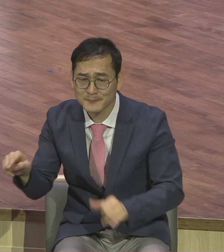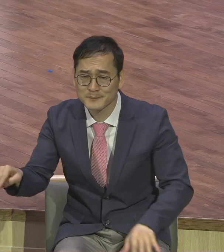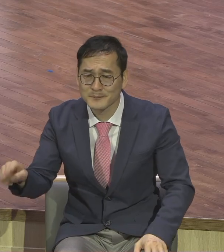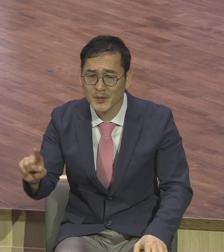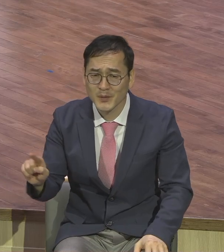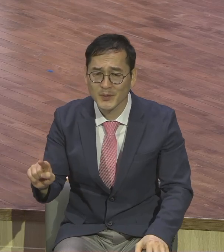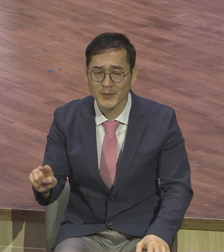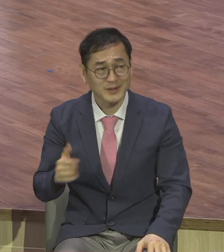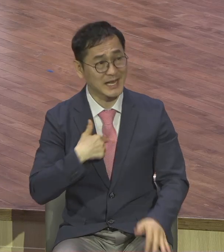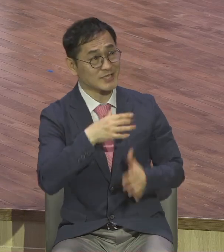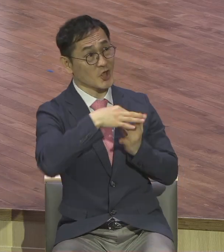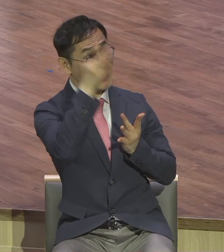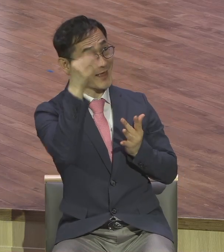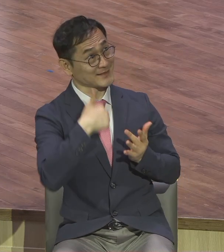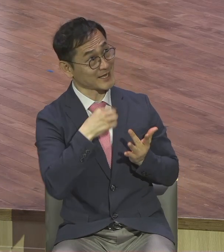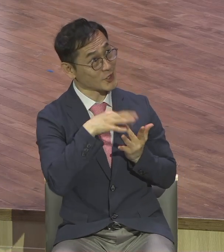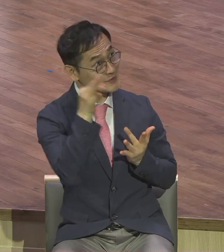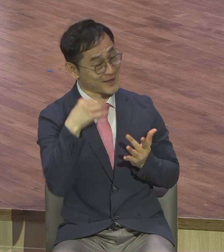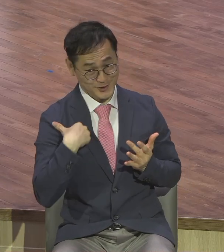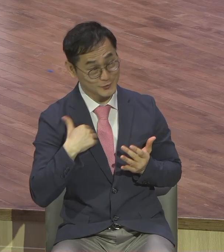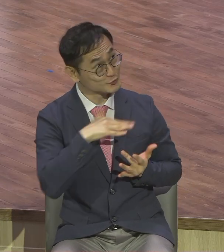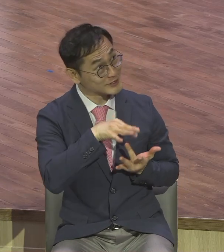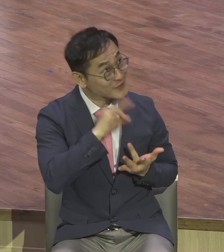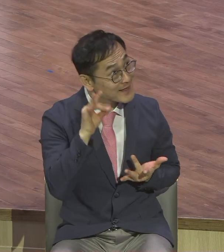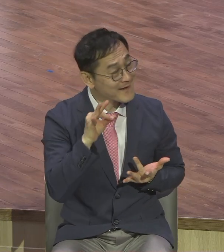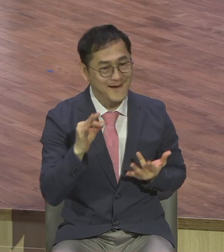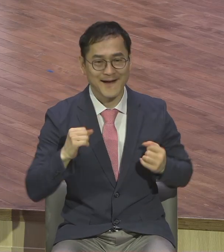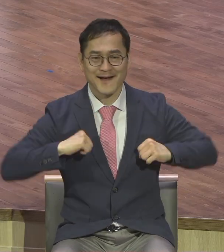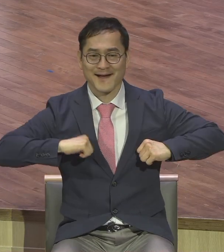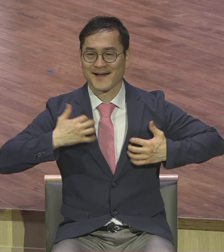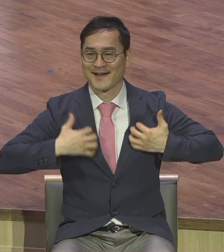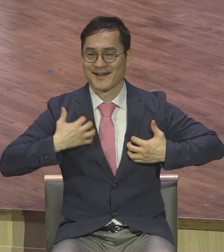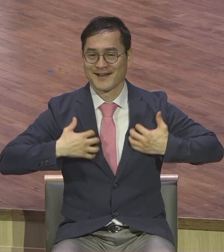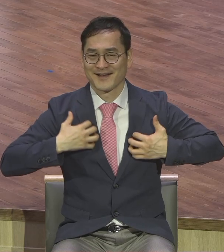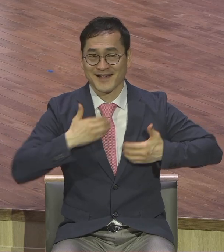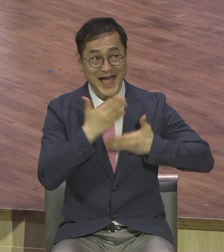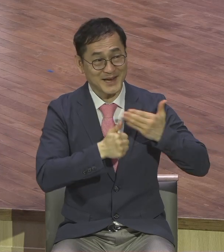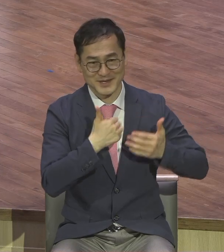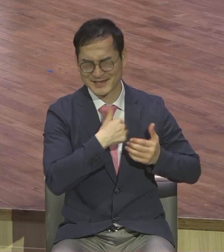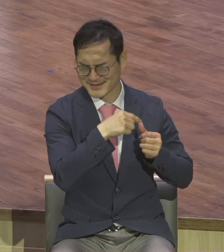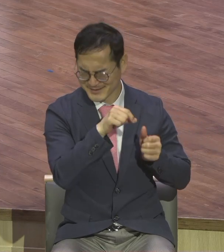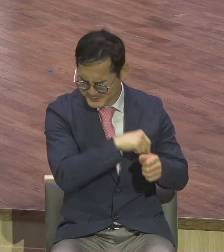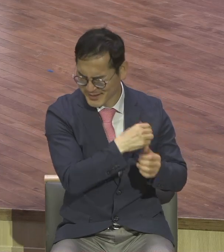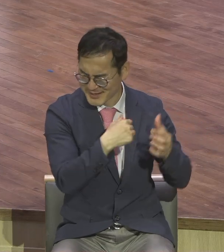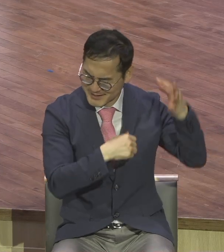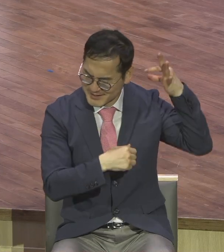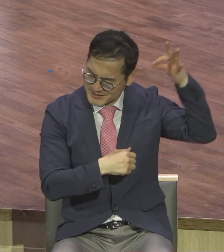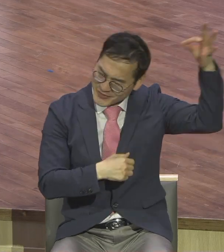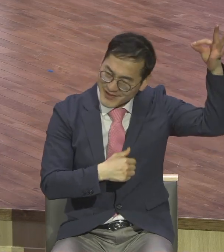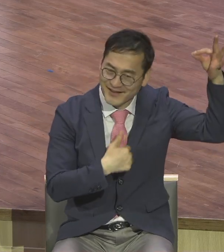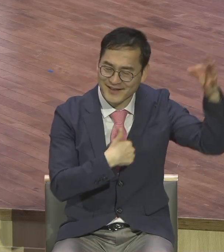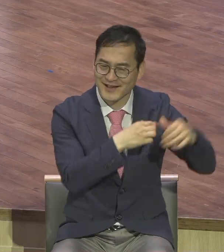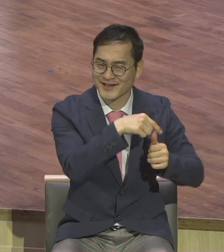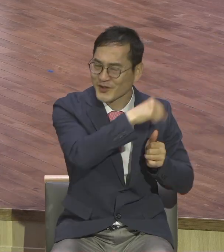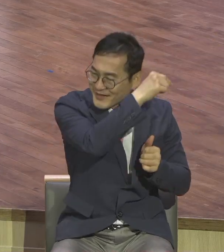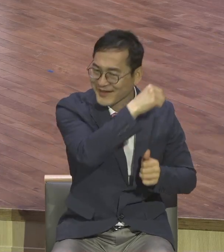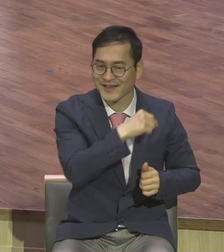선택만 받았지 선택됐다는 선민 사상을 가지고 하나님의 구속사적인 이런 교획 은약을